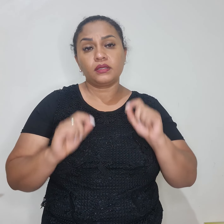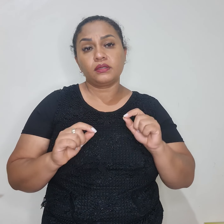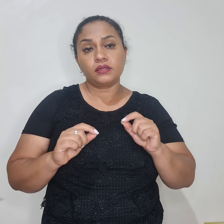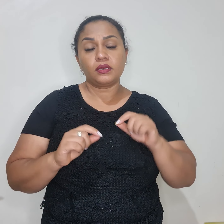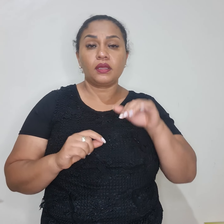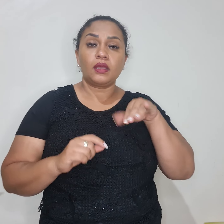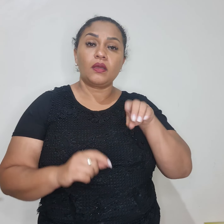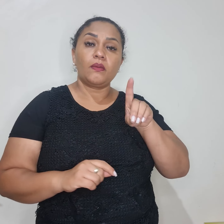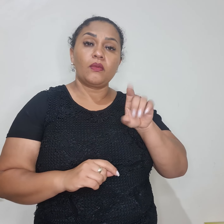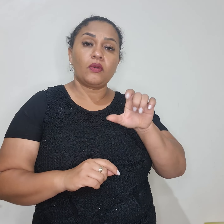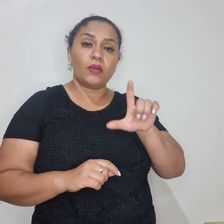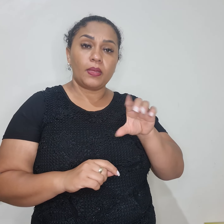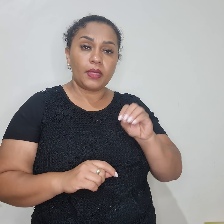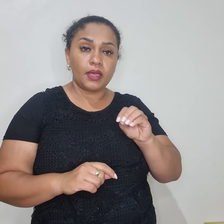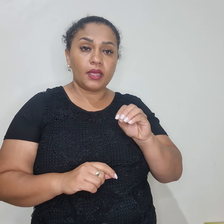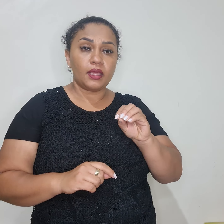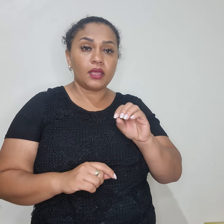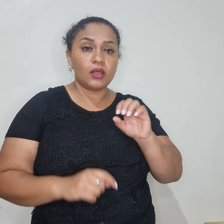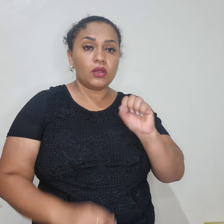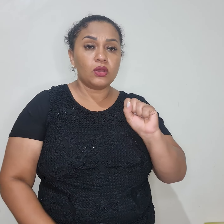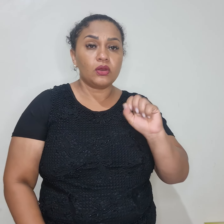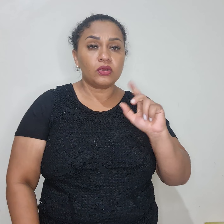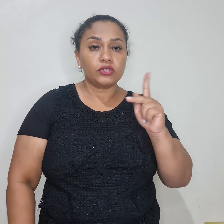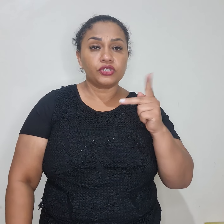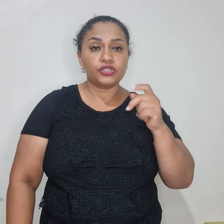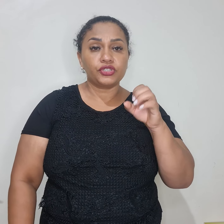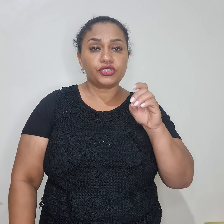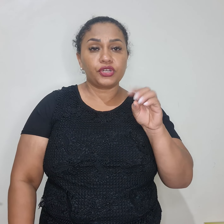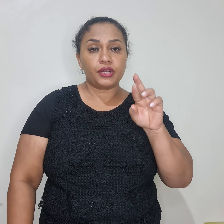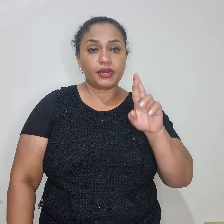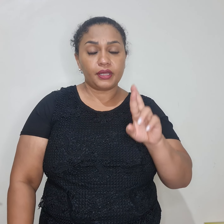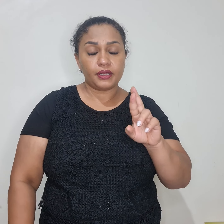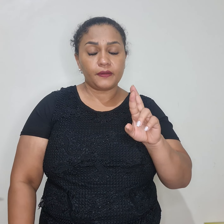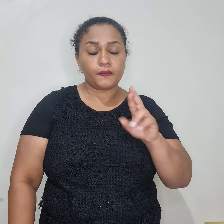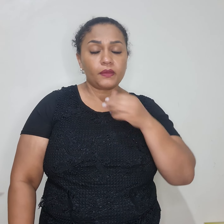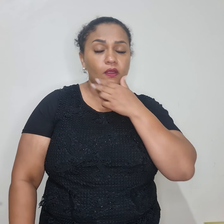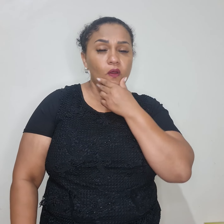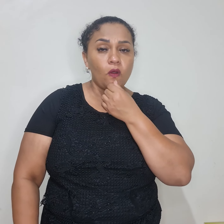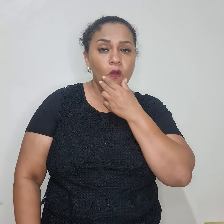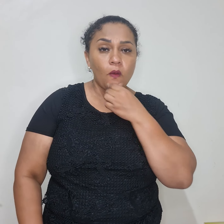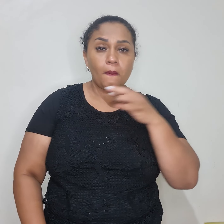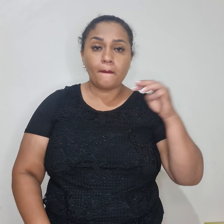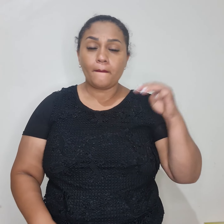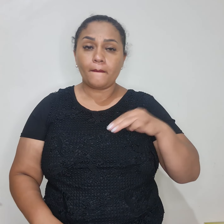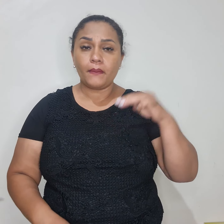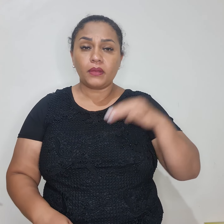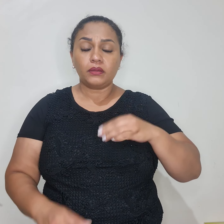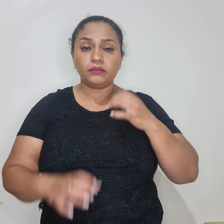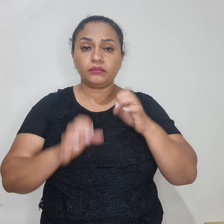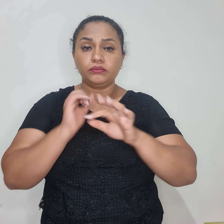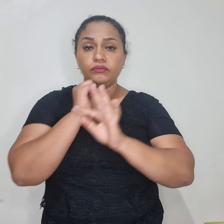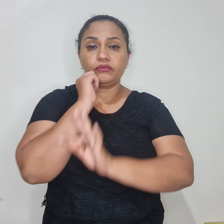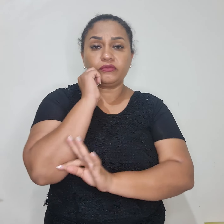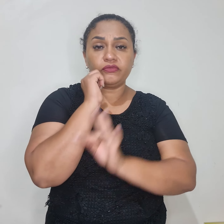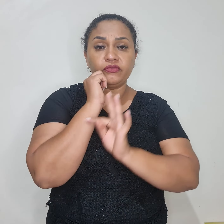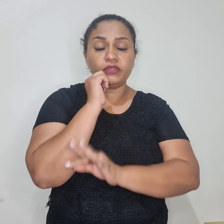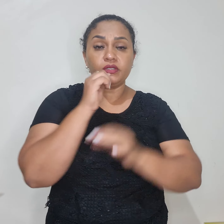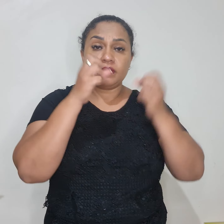Schrödinger. Este matemático, ele aplicou a matemática quântica e a física para a explicação do modelo atômico de